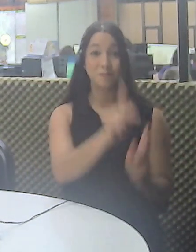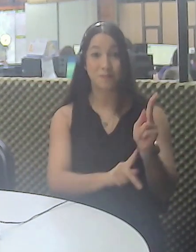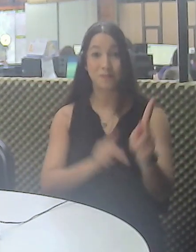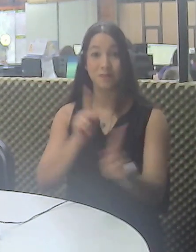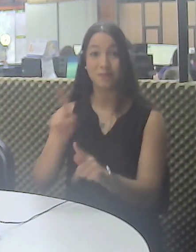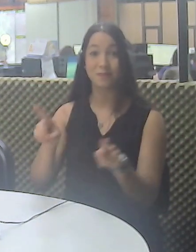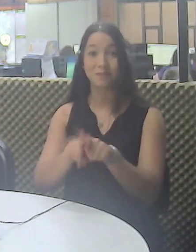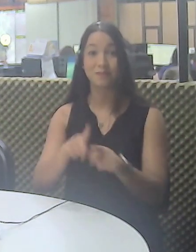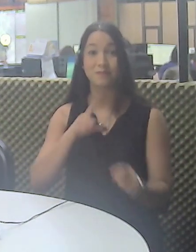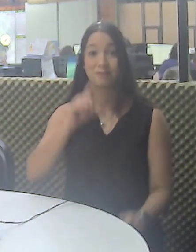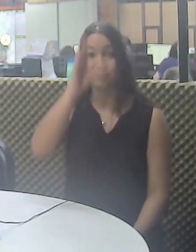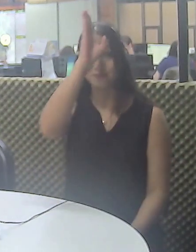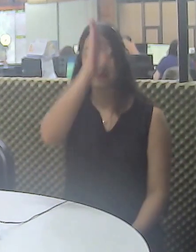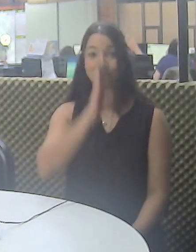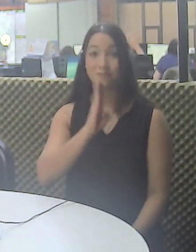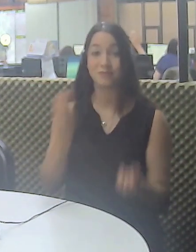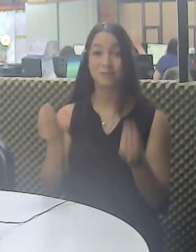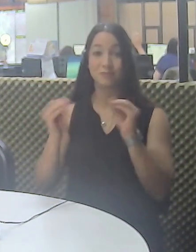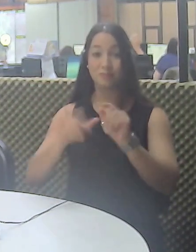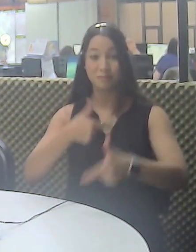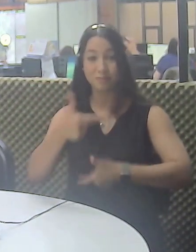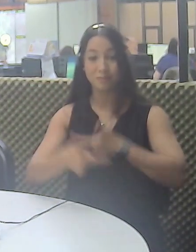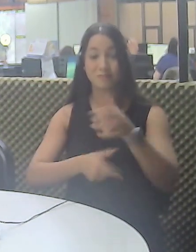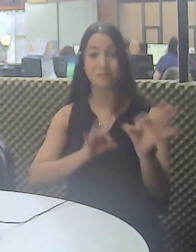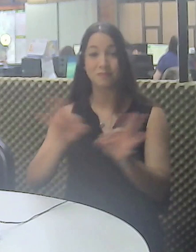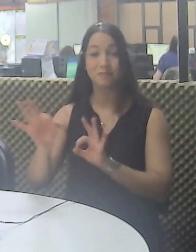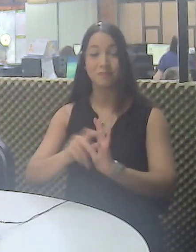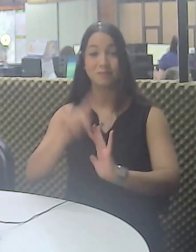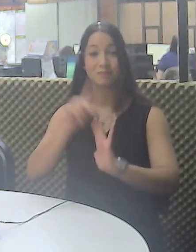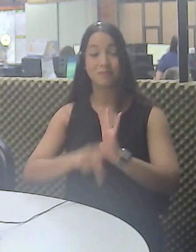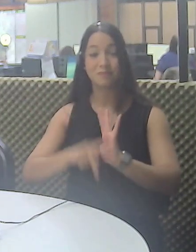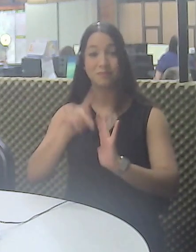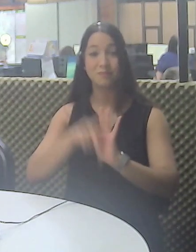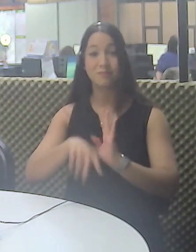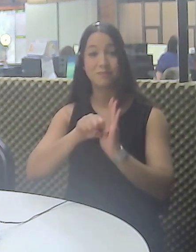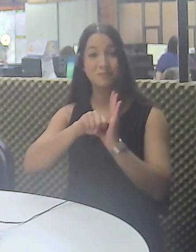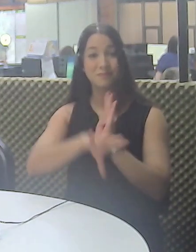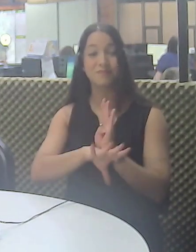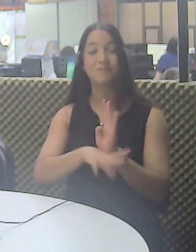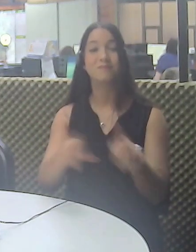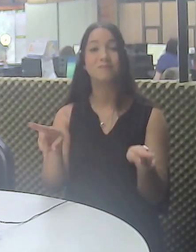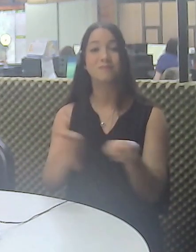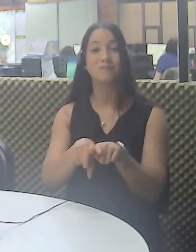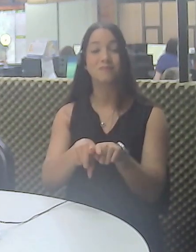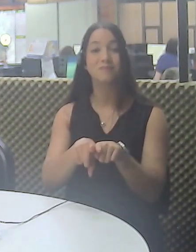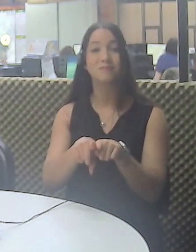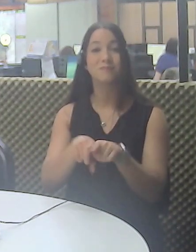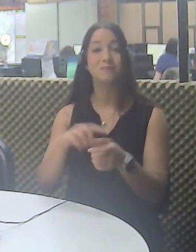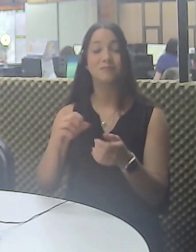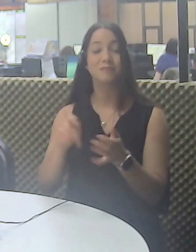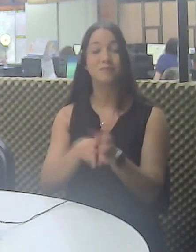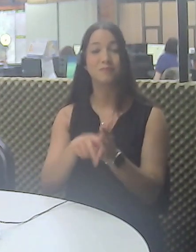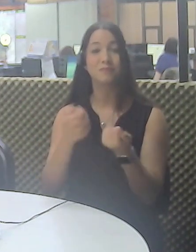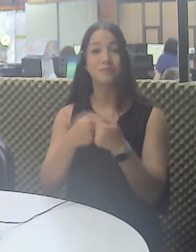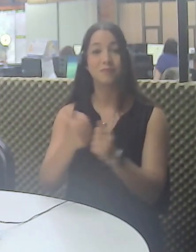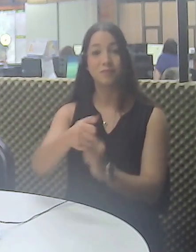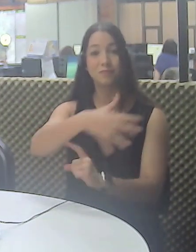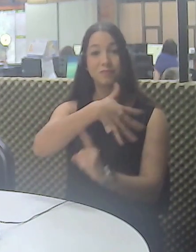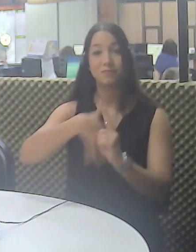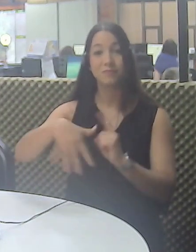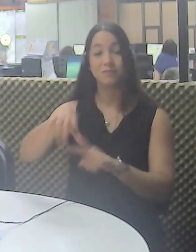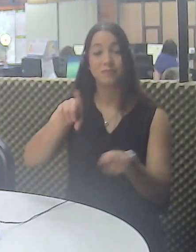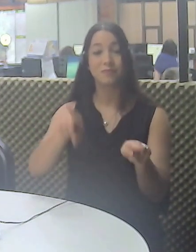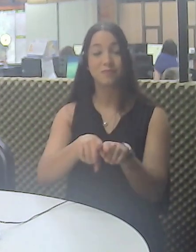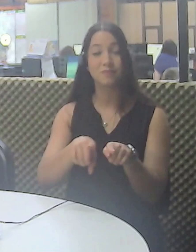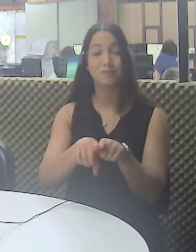pode contar gratuitamente com inserção em serviços, programas, projetos e benefícios por meio do Busão Social. Além disso, o